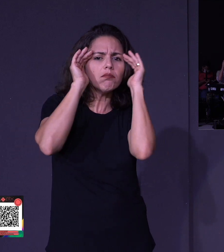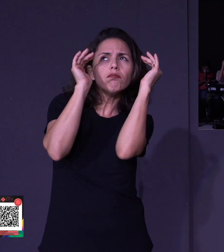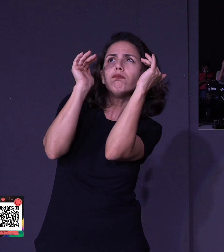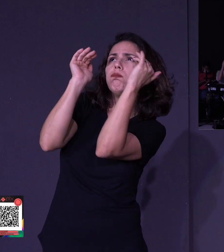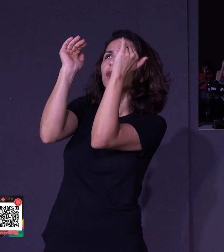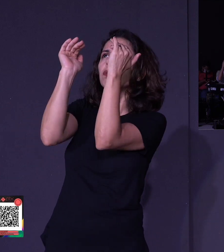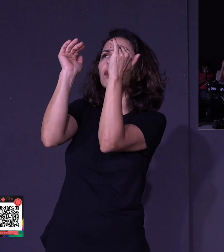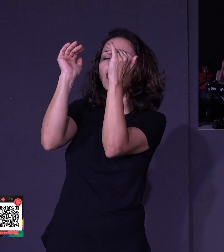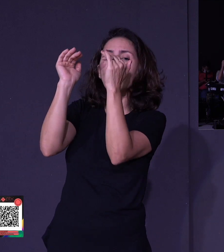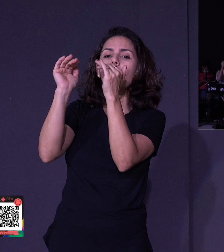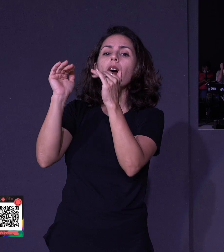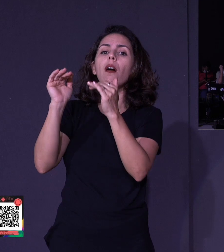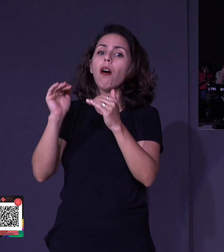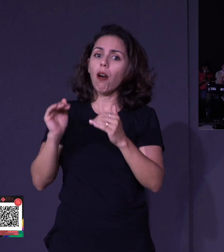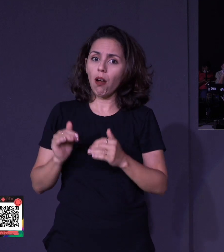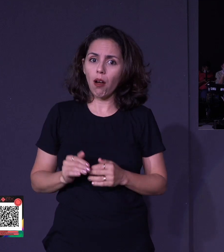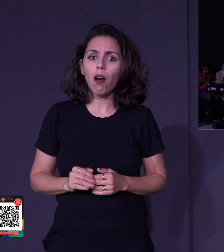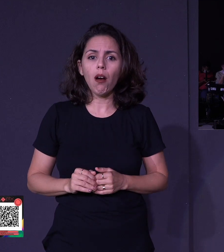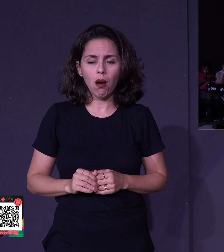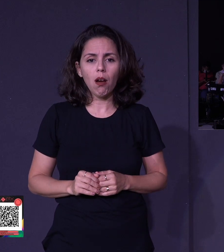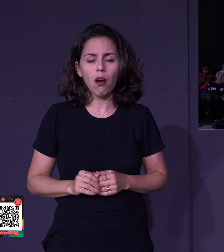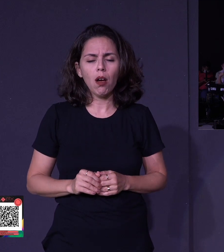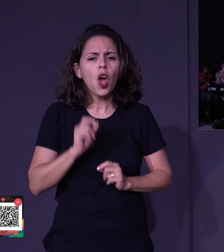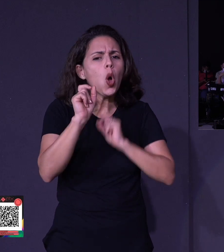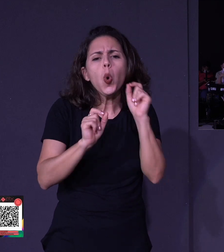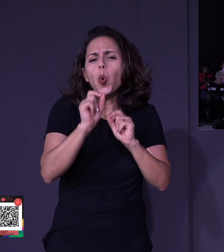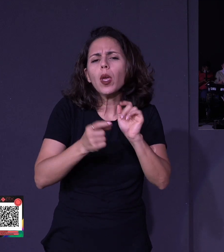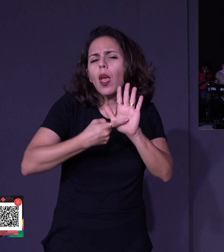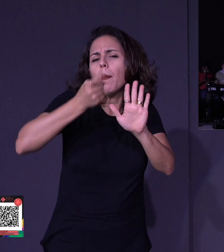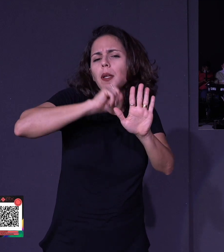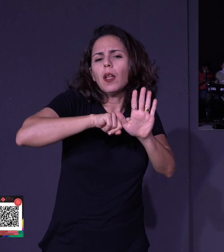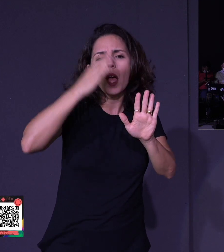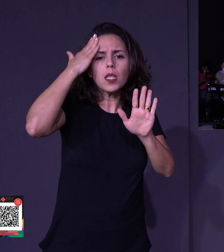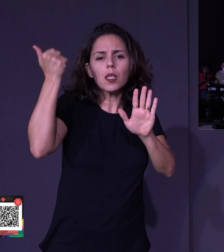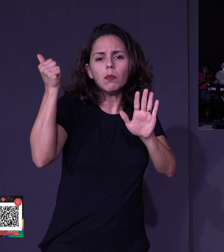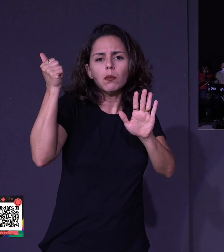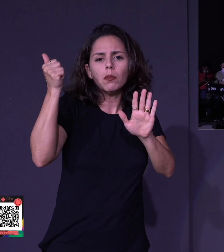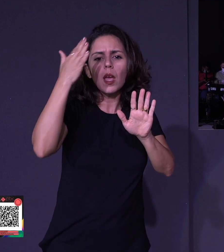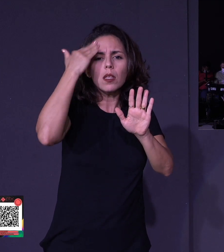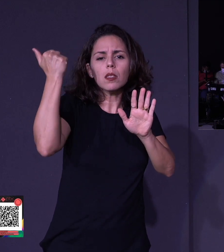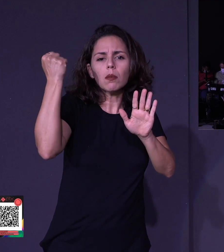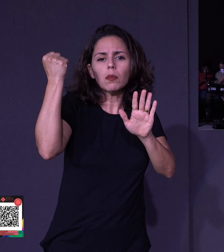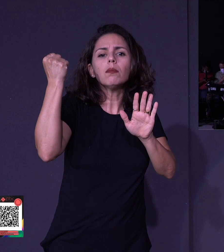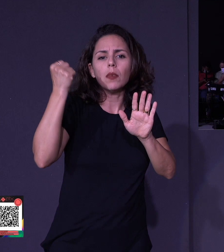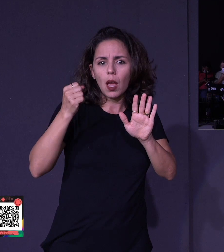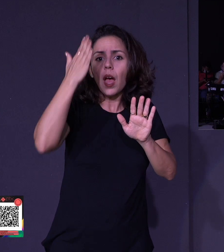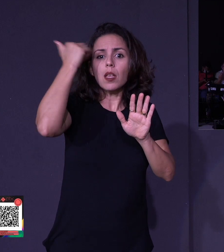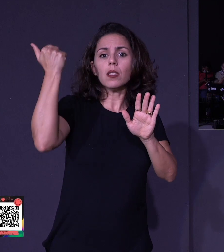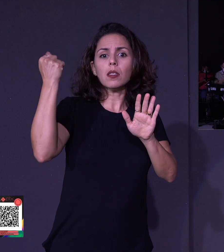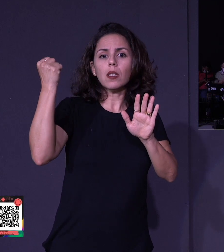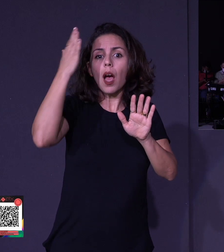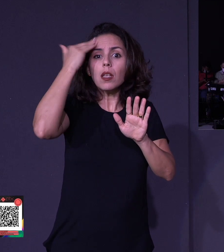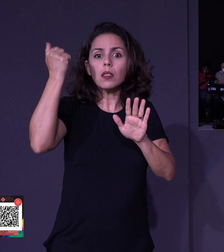sabedoria se faz ouvir nas ruas, nas praças, nos altos dos muros, a entrada das portas. No